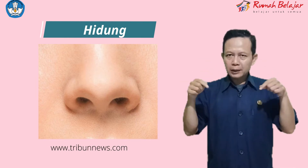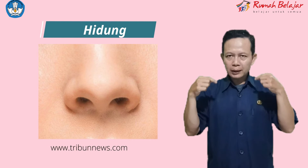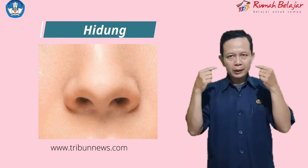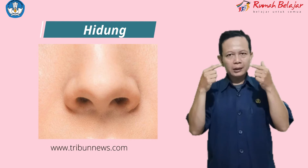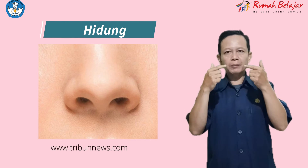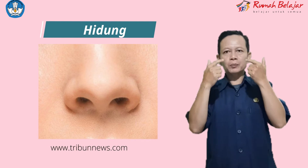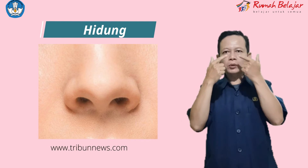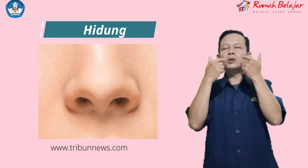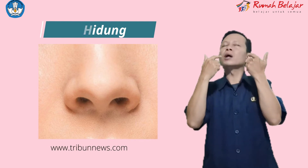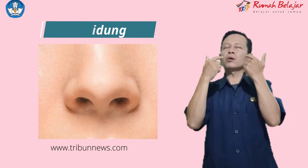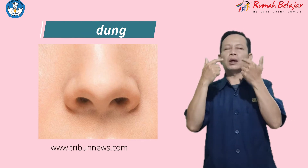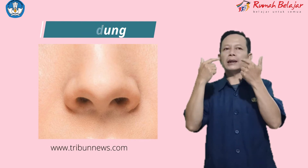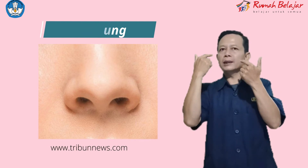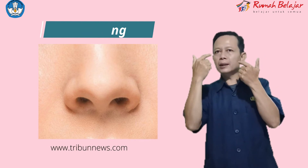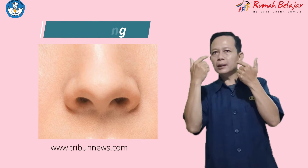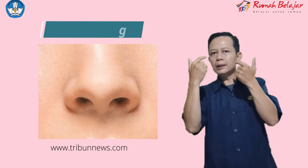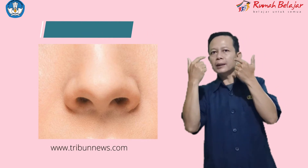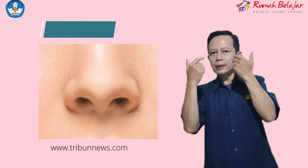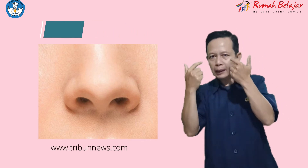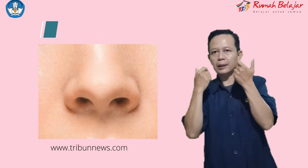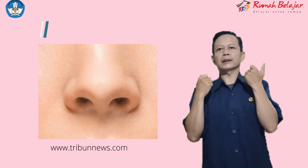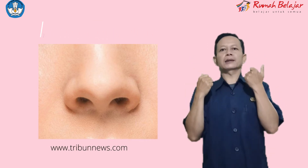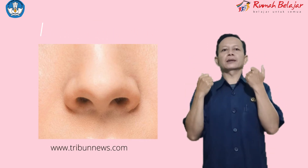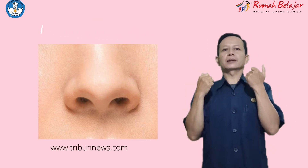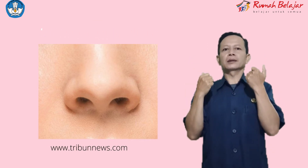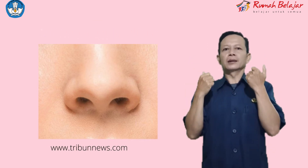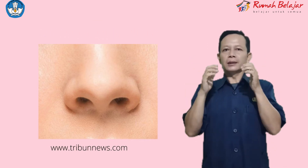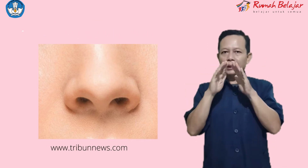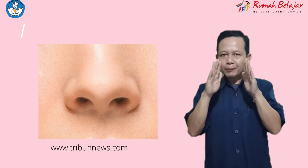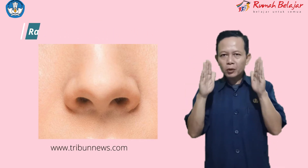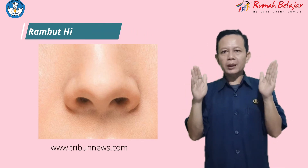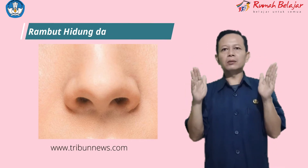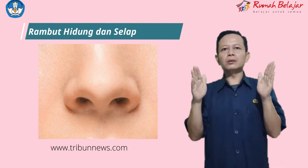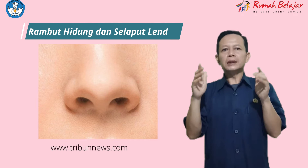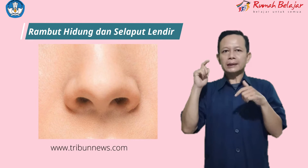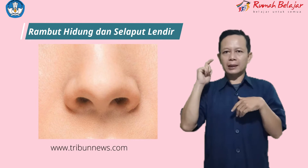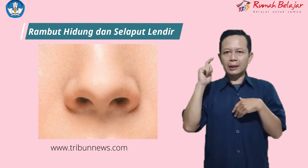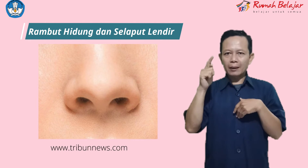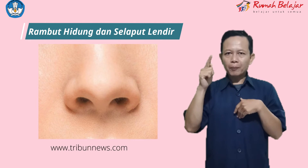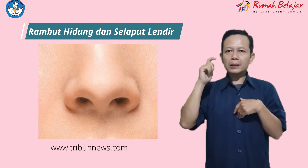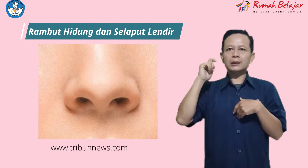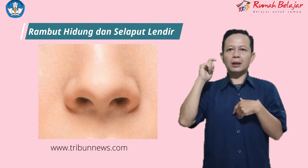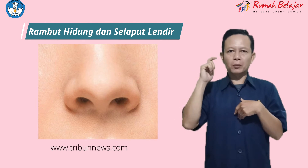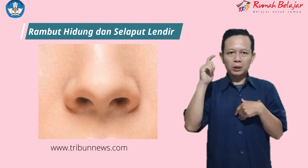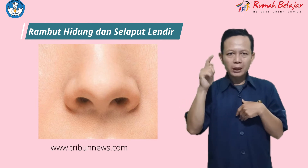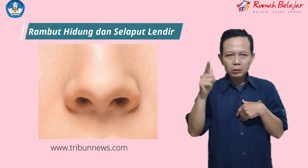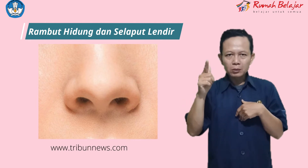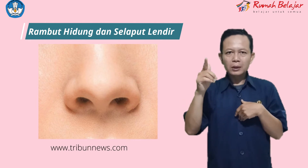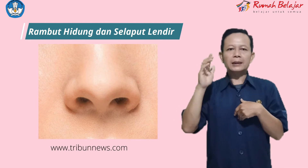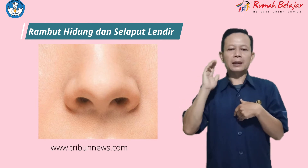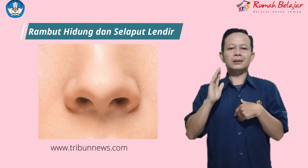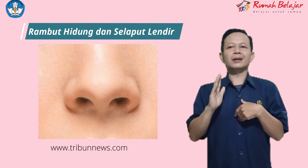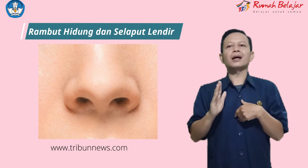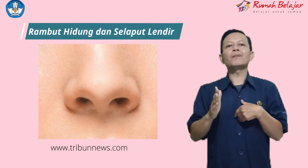tengah, sehingga kita mempunyai 2 rongga, kiri dan kanan. Di dalam rongga hidung terdapat rambut